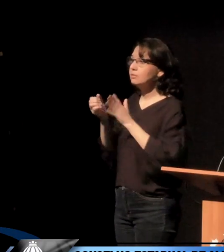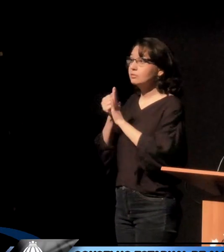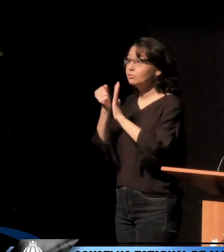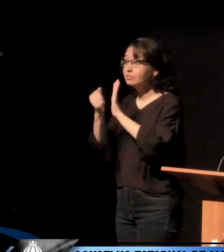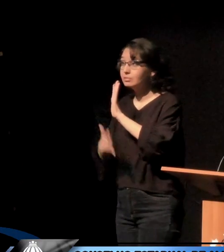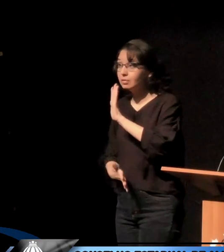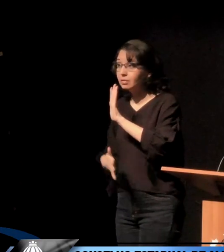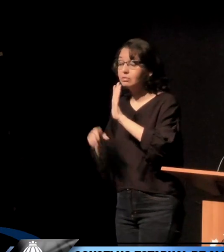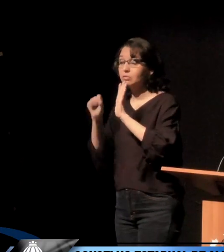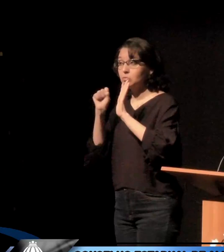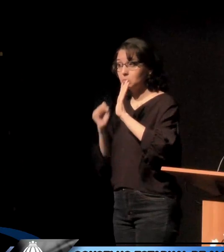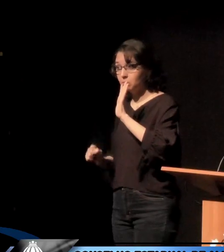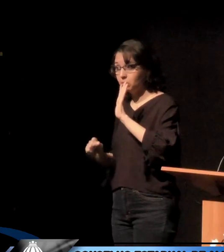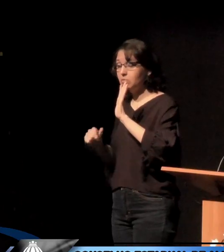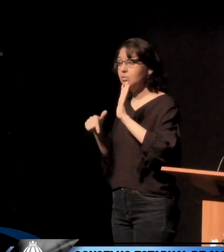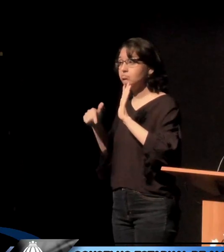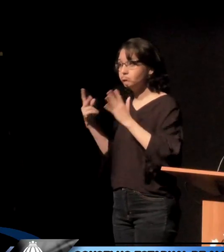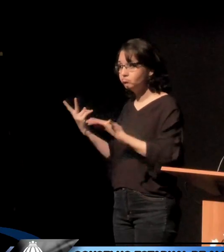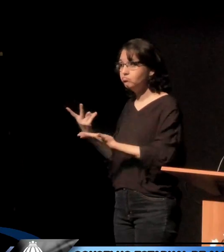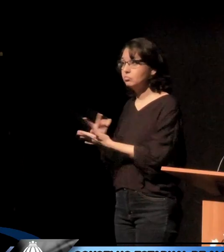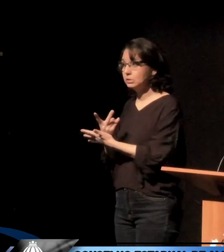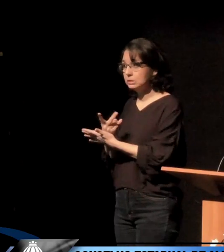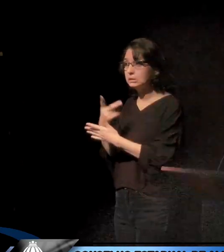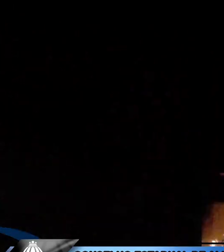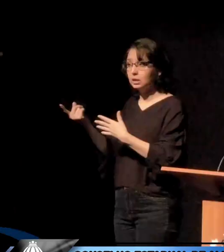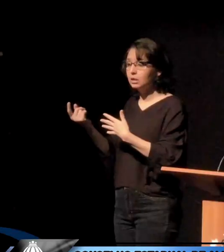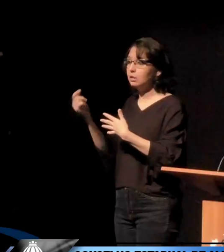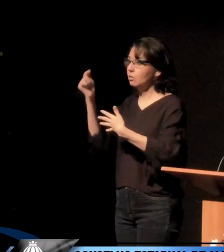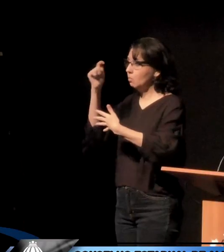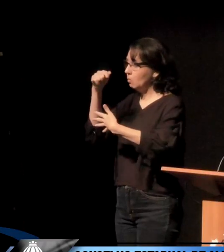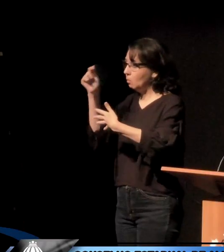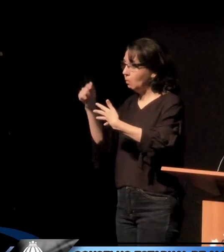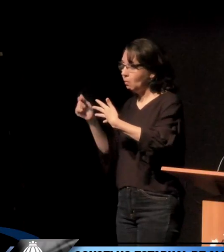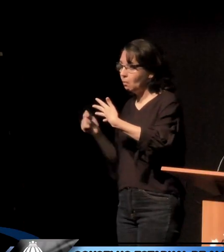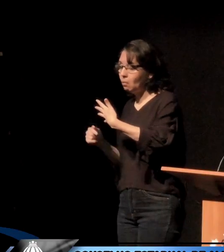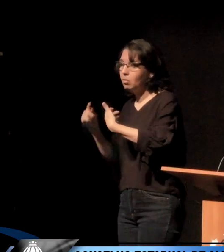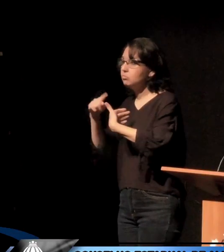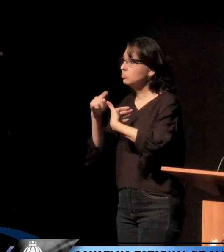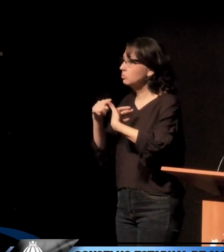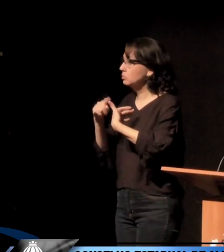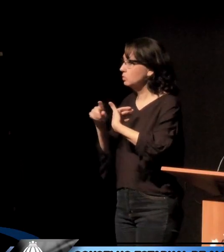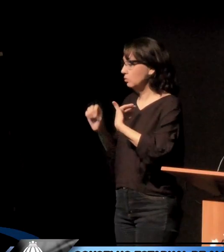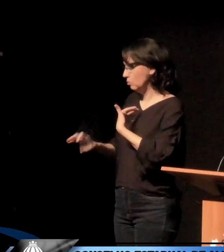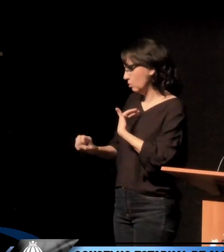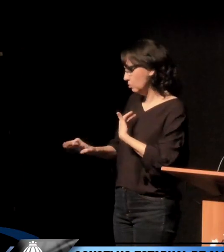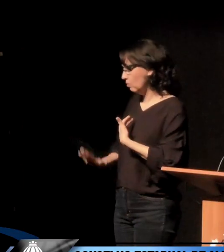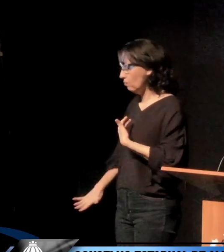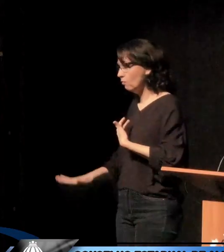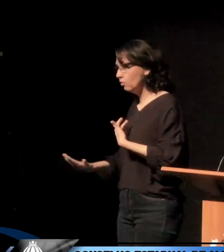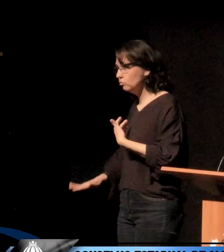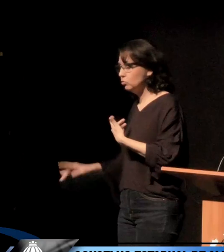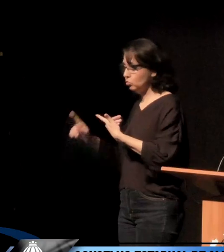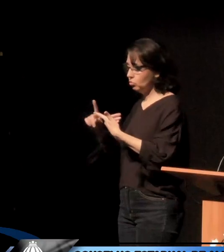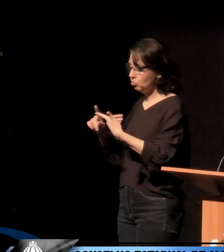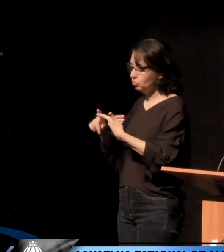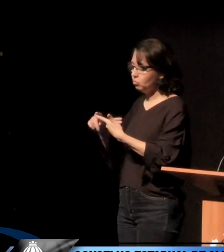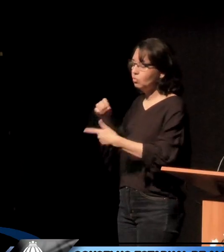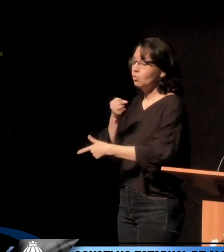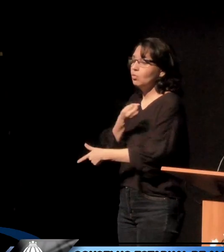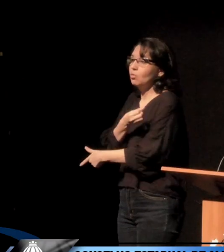realizadas com os diferentes segmentos né lá da Educação Infantil e dos anos iniciais e finais do fundamental